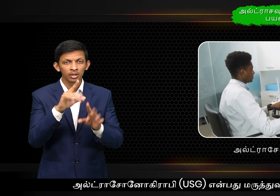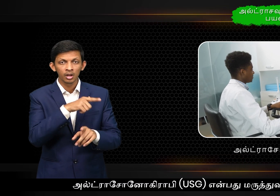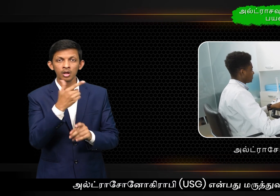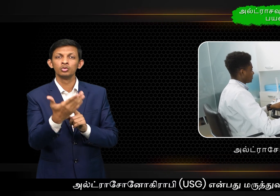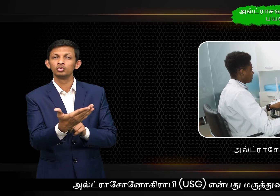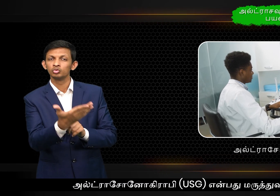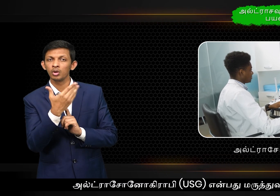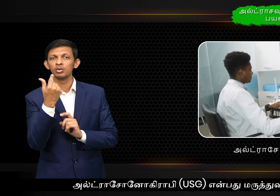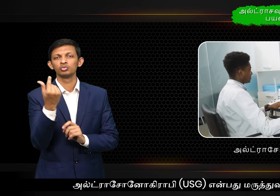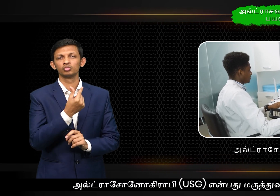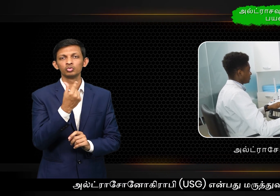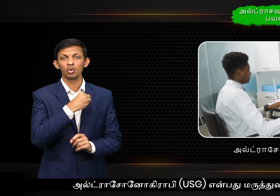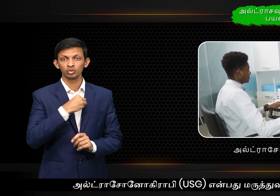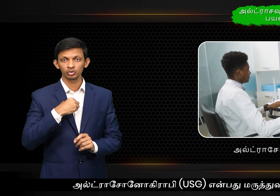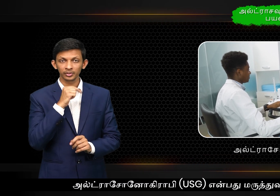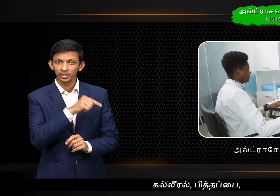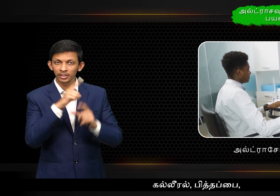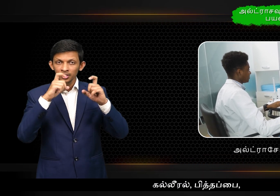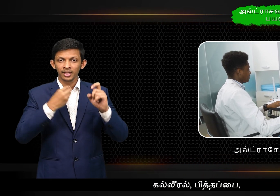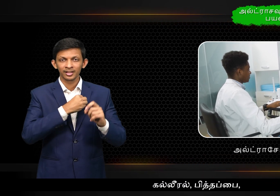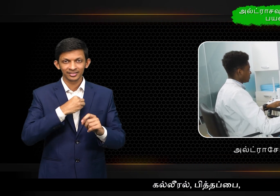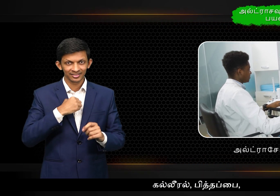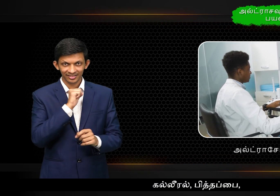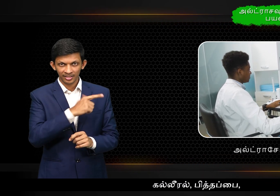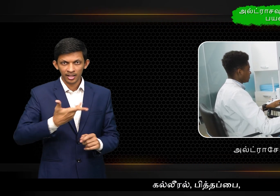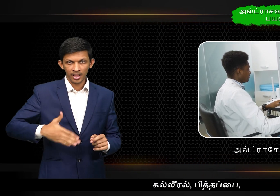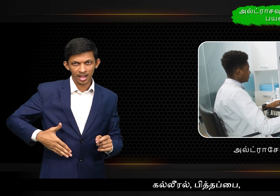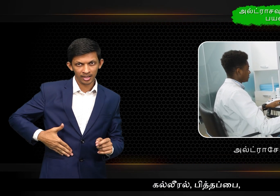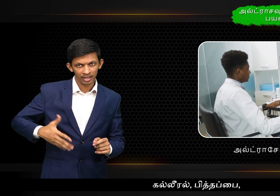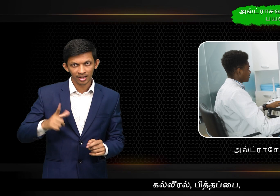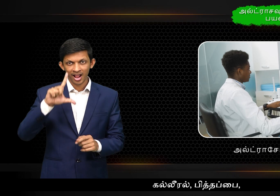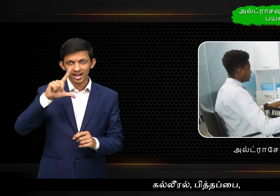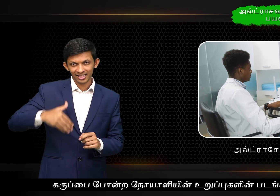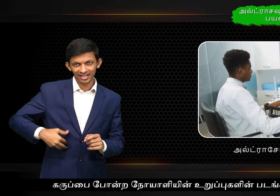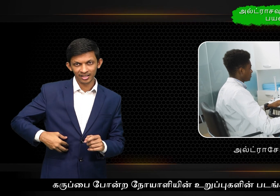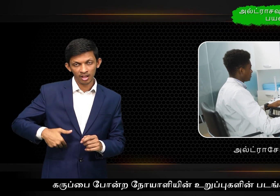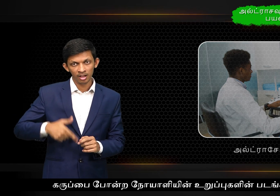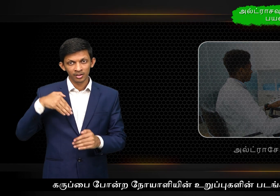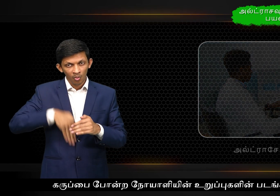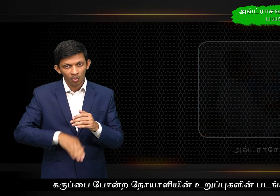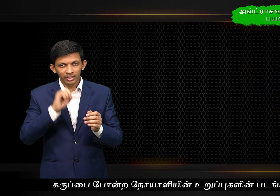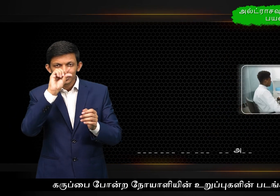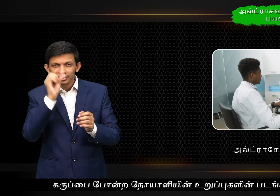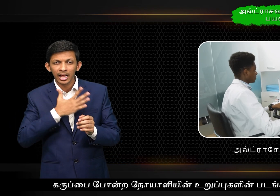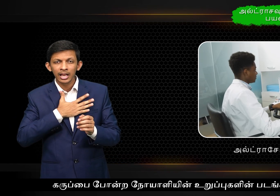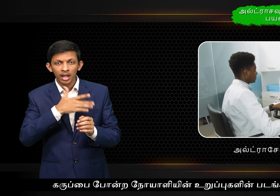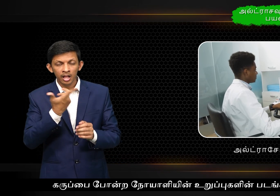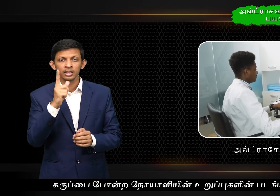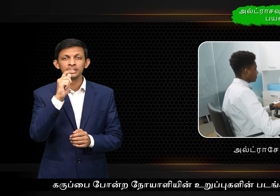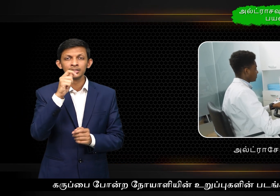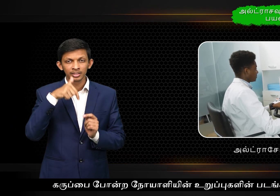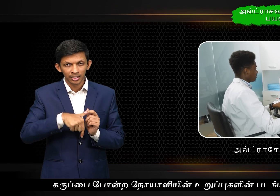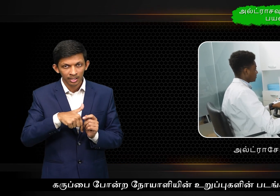யுஎஸ்ஜி என்பது மருத்துவர்களுக்கு கல்லீரல், பித்தப்பை, கருப்பை போன்ற